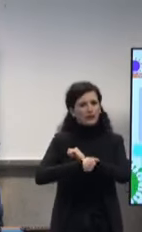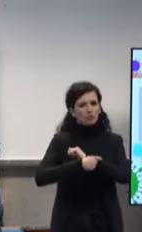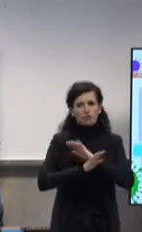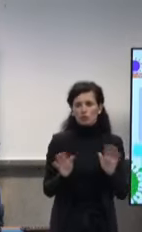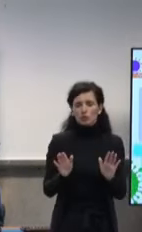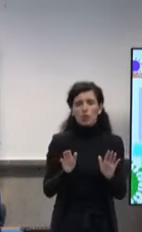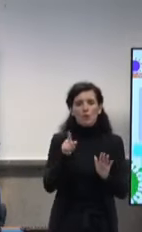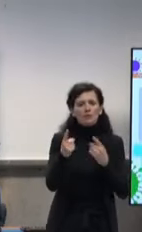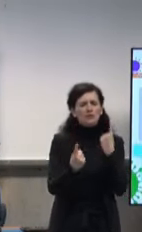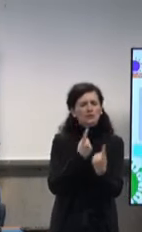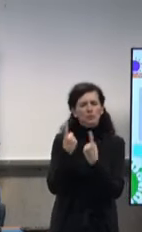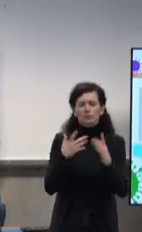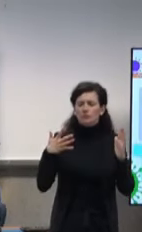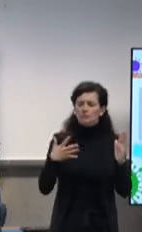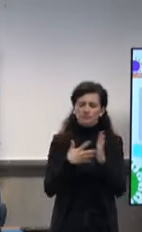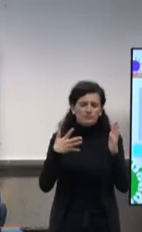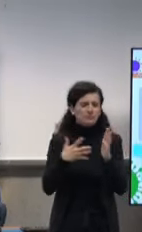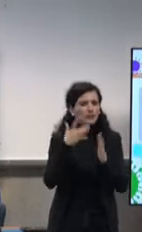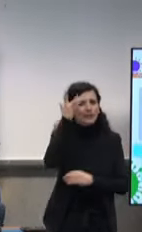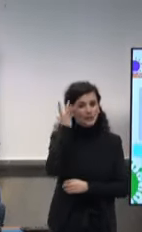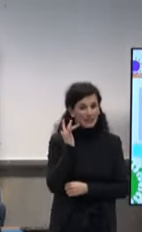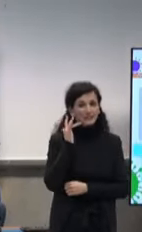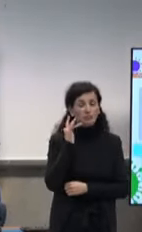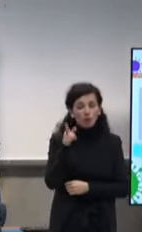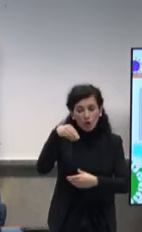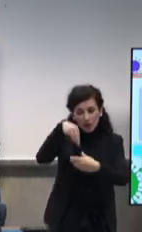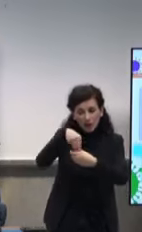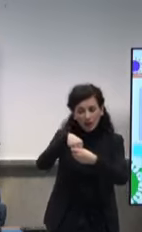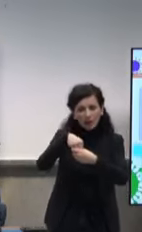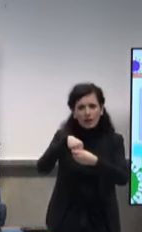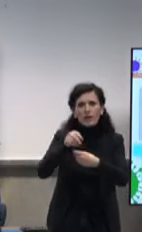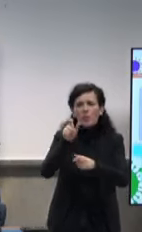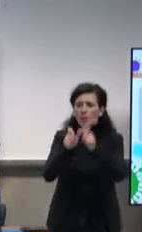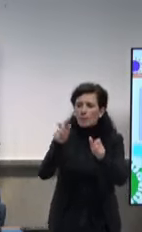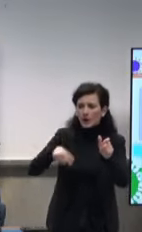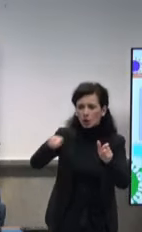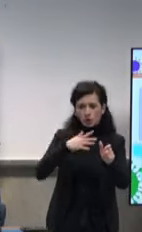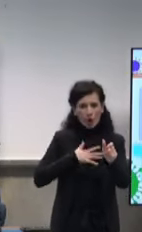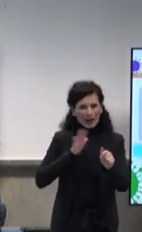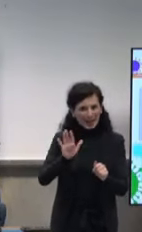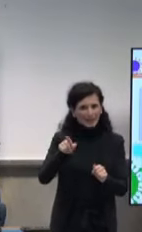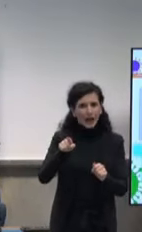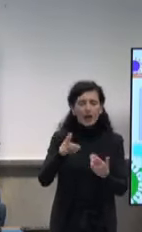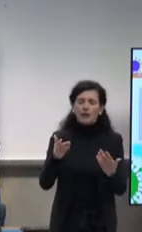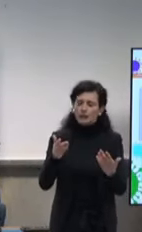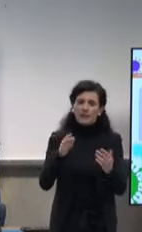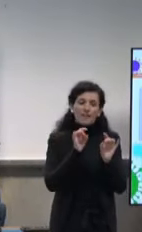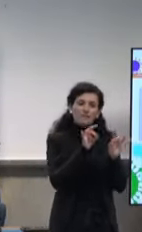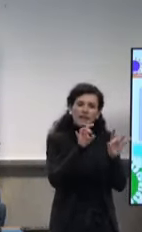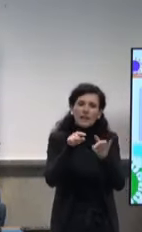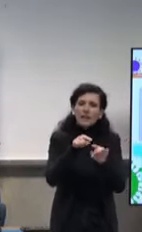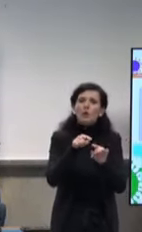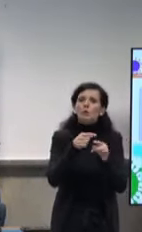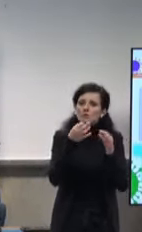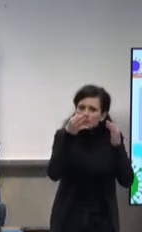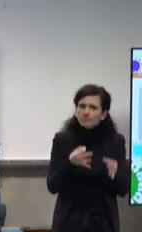tema è veramente critico perché veramente lì si concentra il target ideale del virus e quindi è quello da proteggere diciamo in